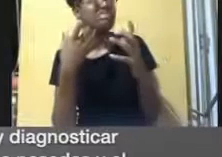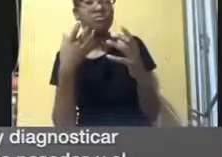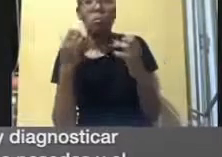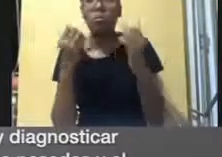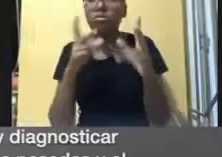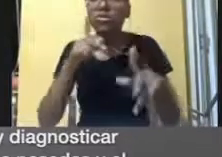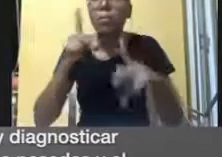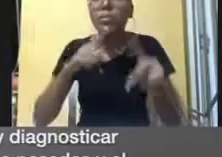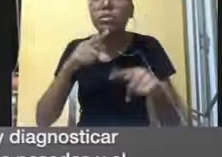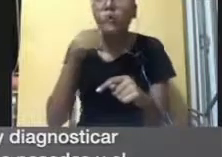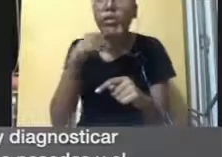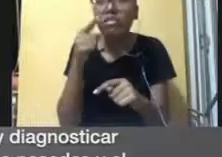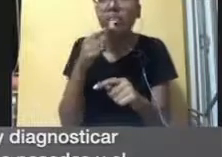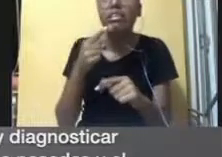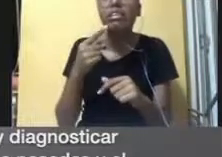ahí es rabioso.